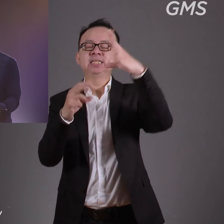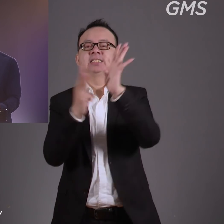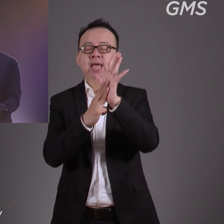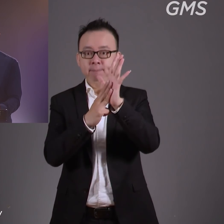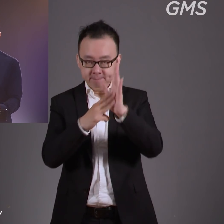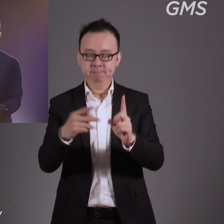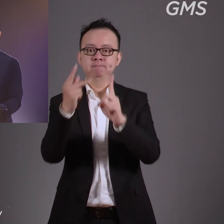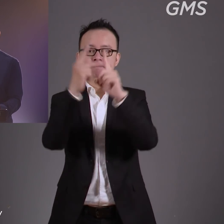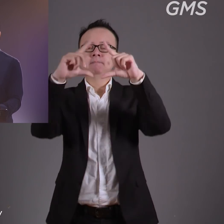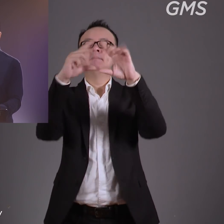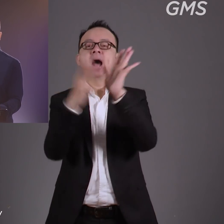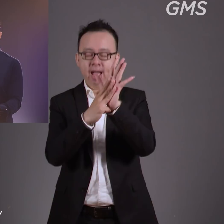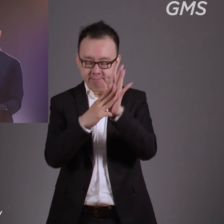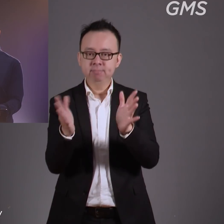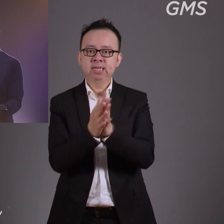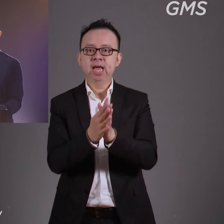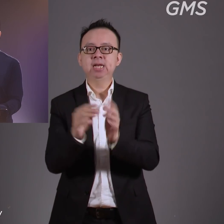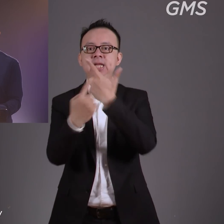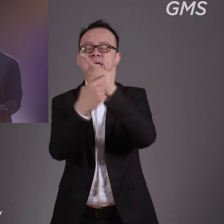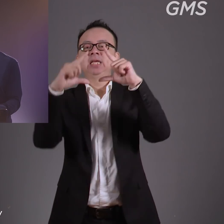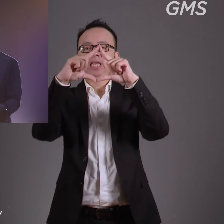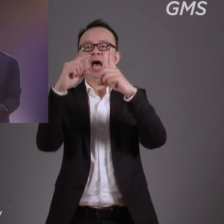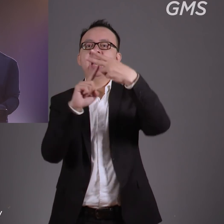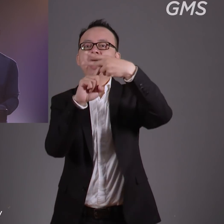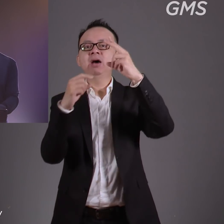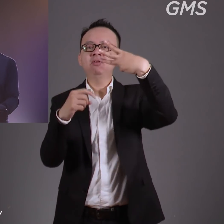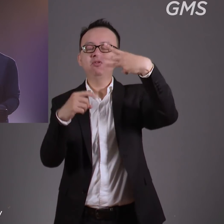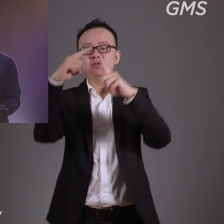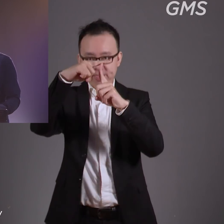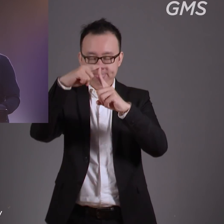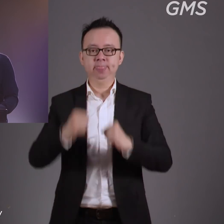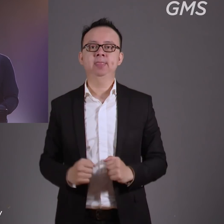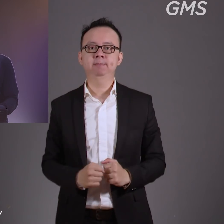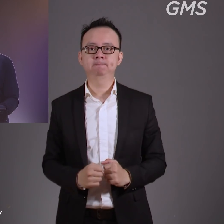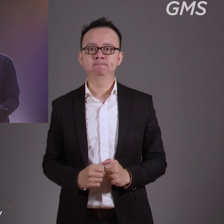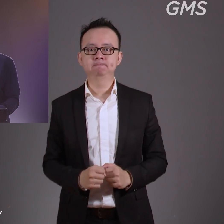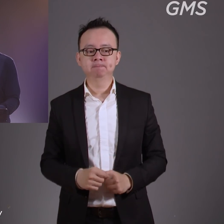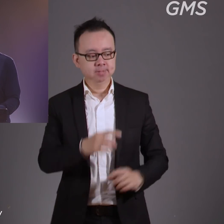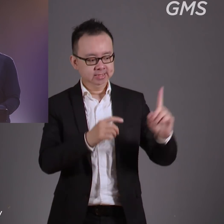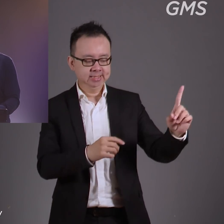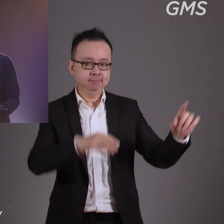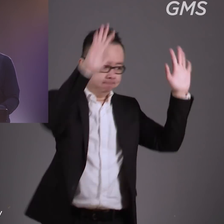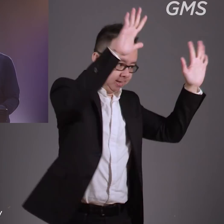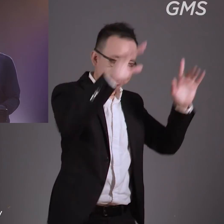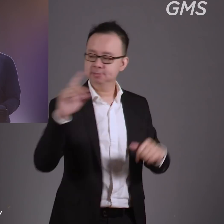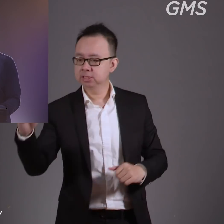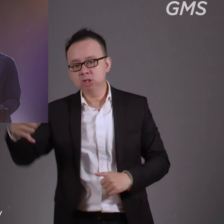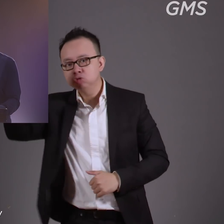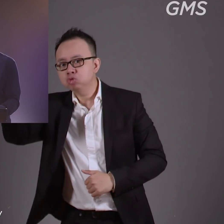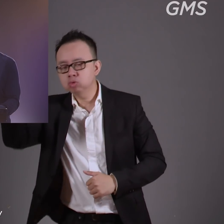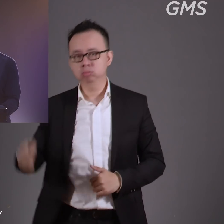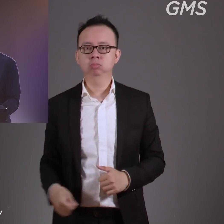telusuri lagi ya. Berkat atau kutuk pada silsilah keluarga Anda akan lihat berkat di sini, kutuk di sana. Pilihan di tangan